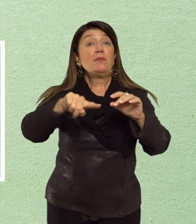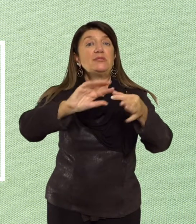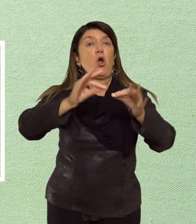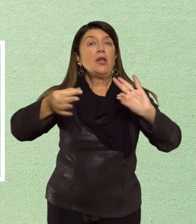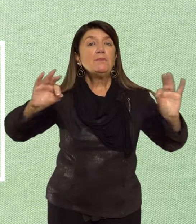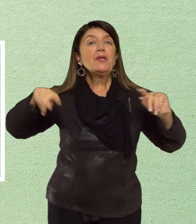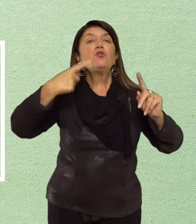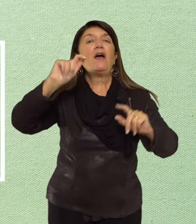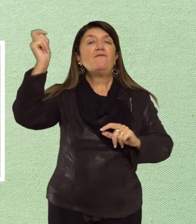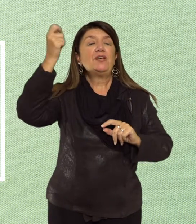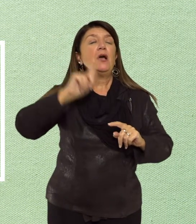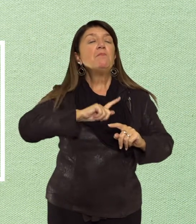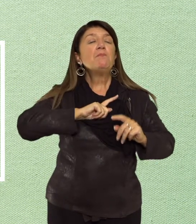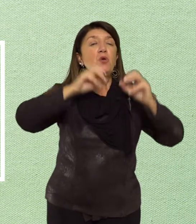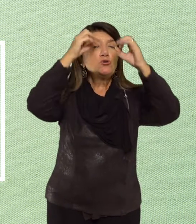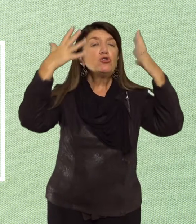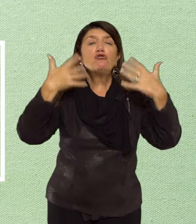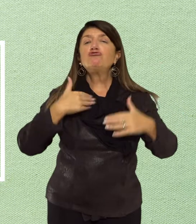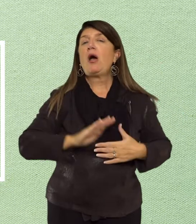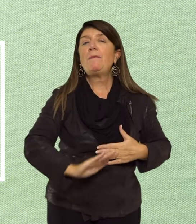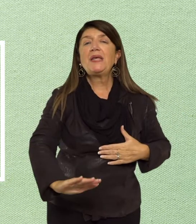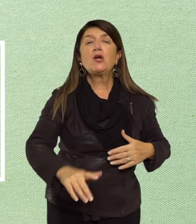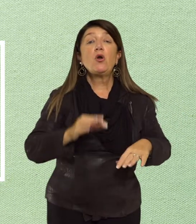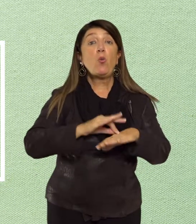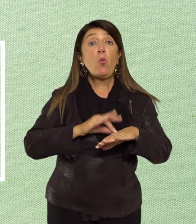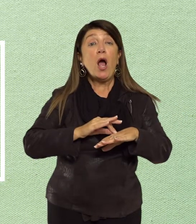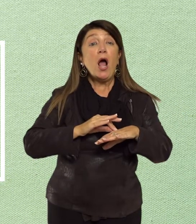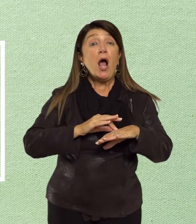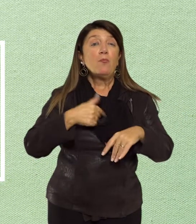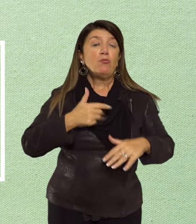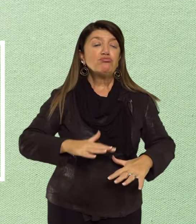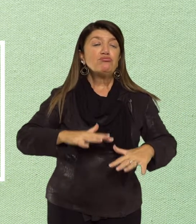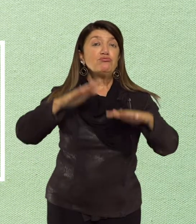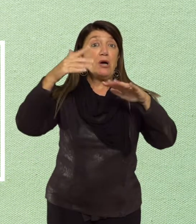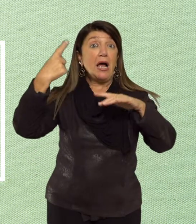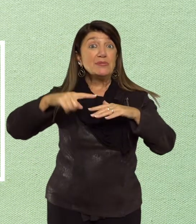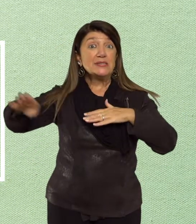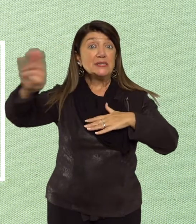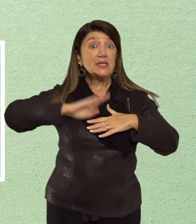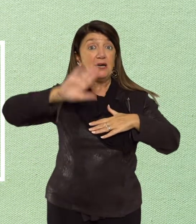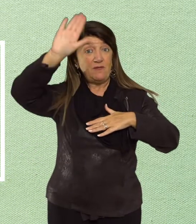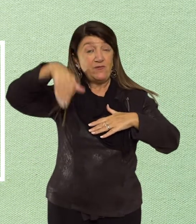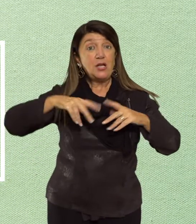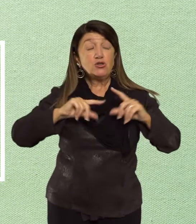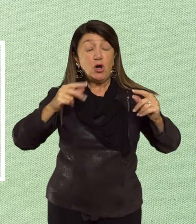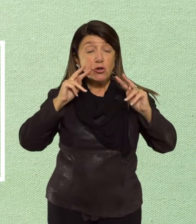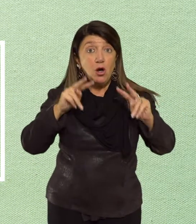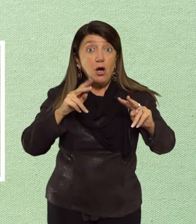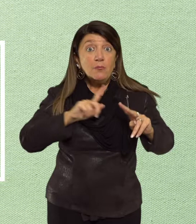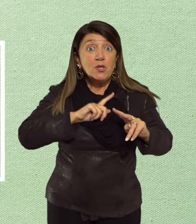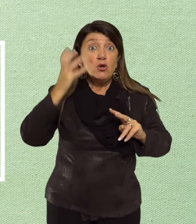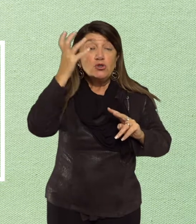quel sogno che avevo veramente fin da bambina, che quando mi è arrivata la convocazione per Tokyo era veramente il sogno di una vita che diventava realtà, che si